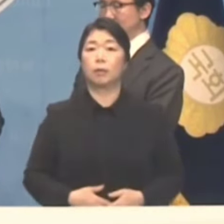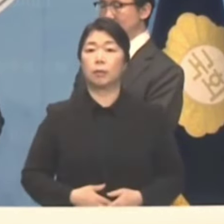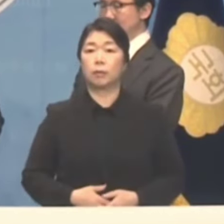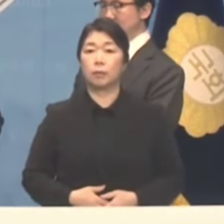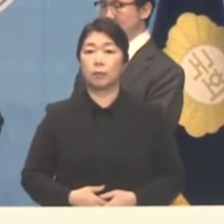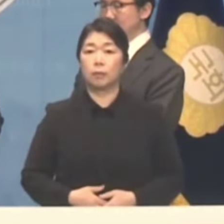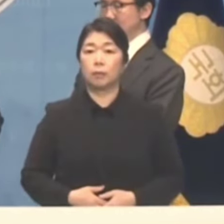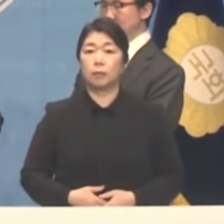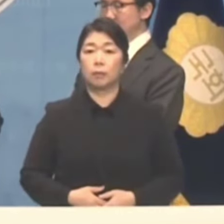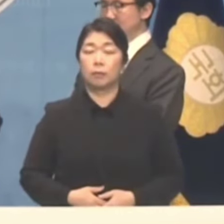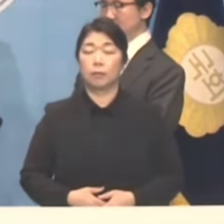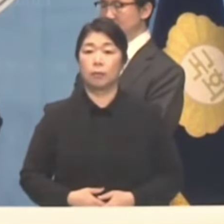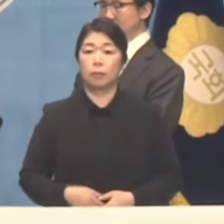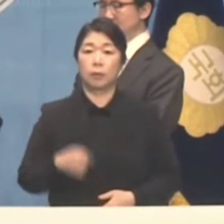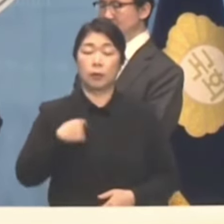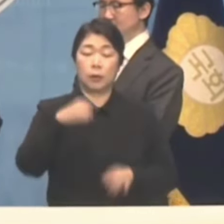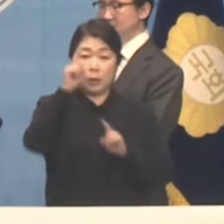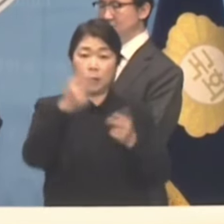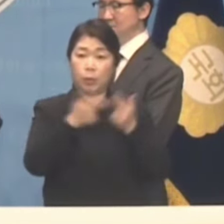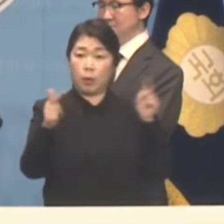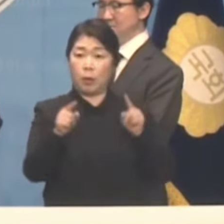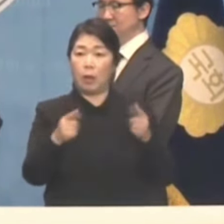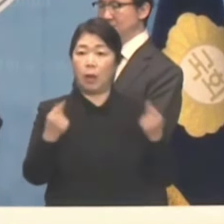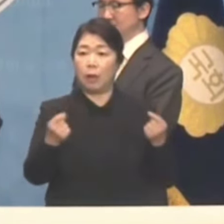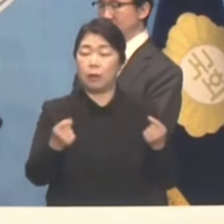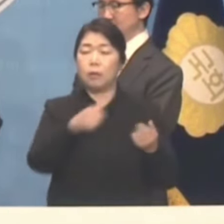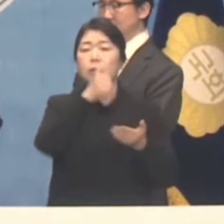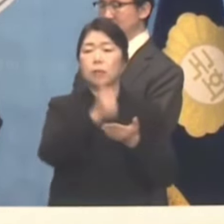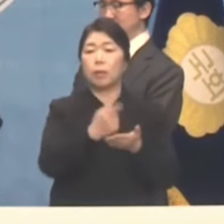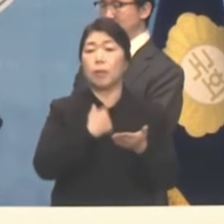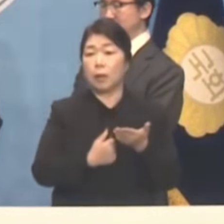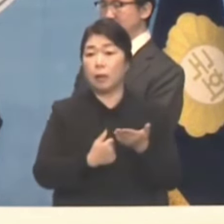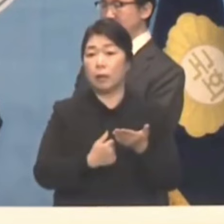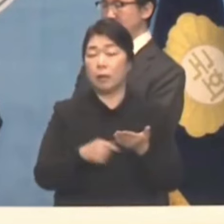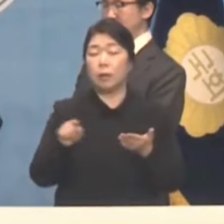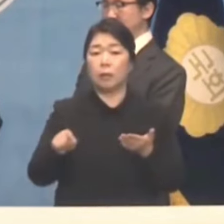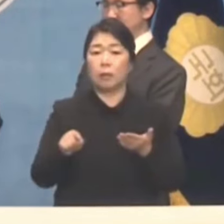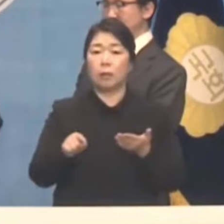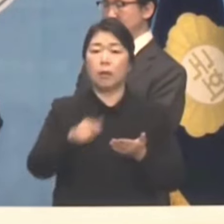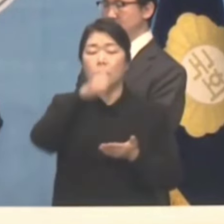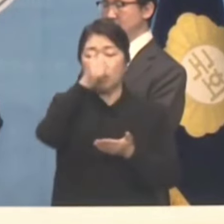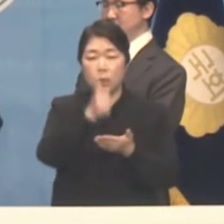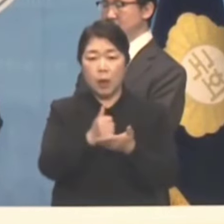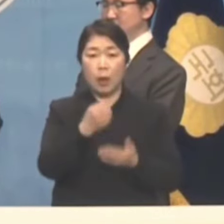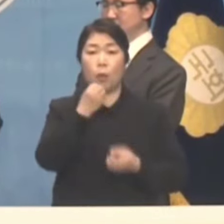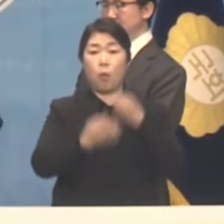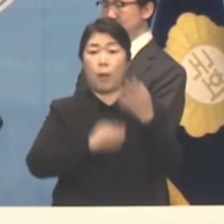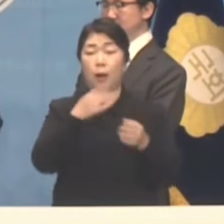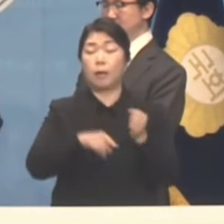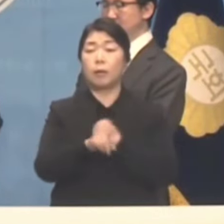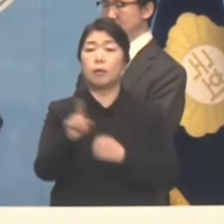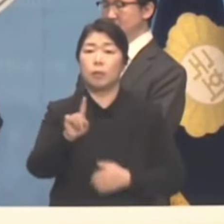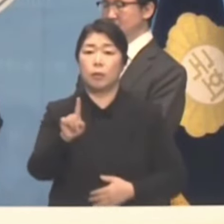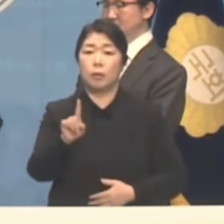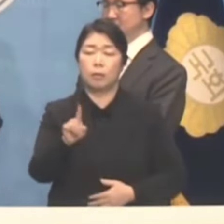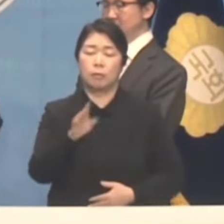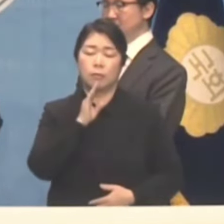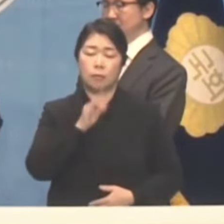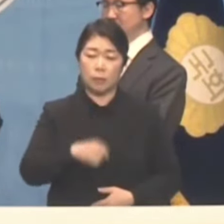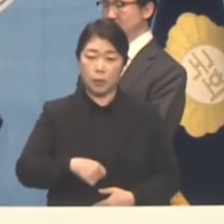어 저는 이재명과 같은 죄를지었습니다 그 죄를 고백한다는 것은